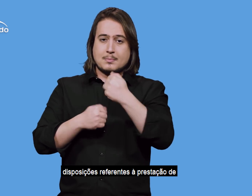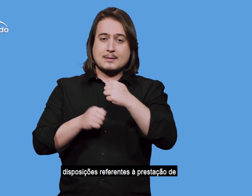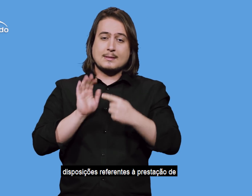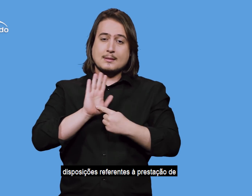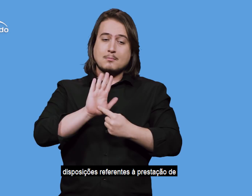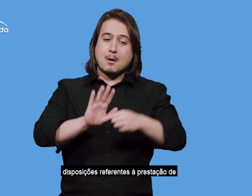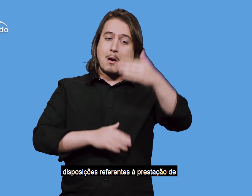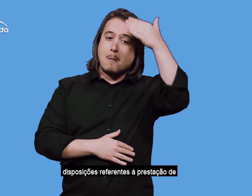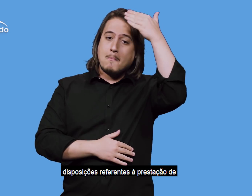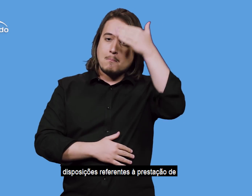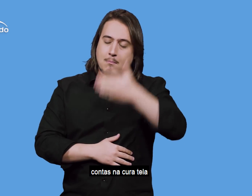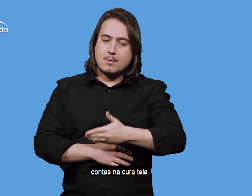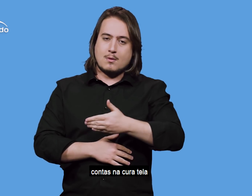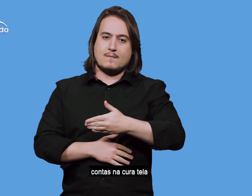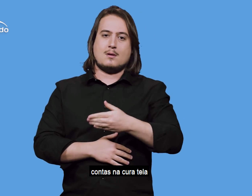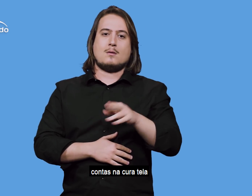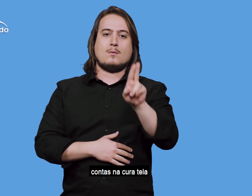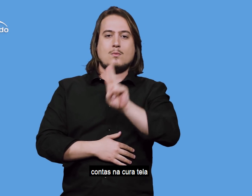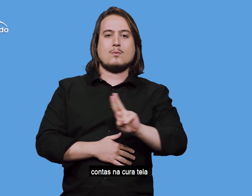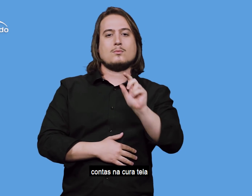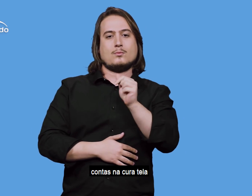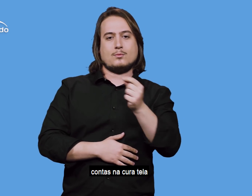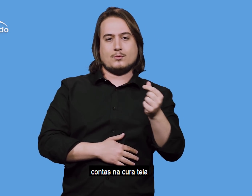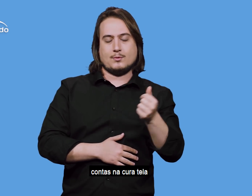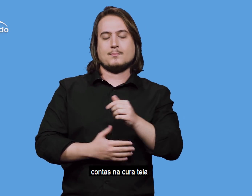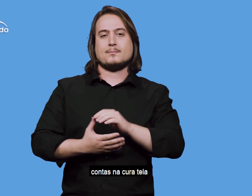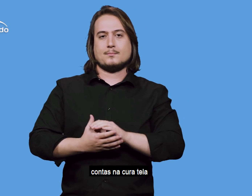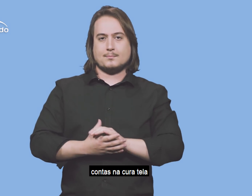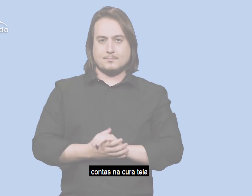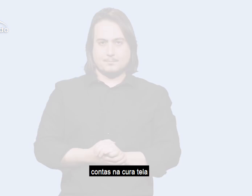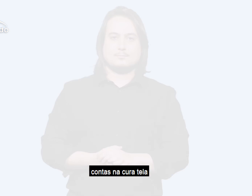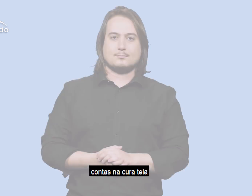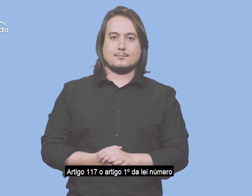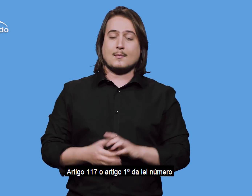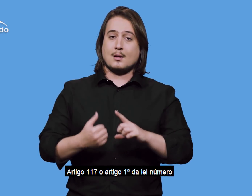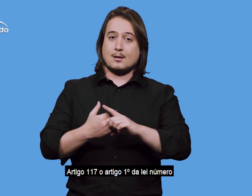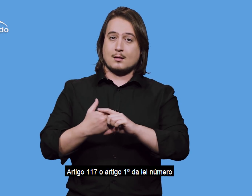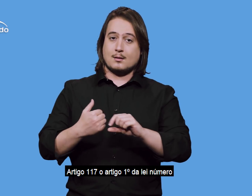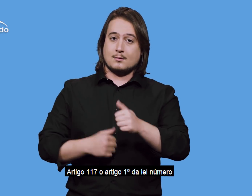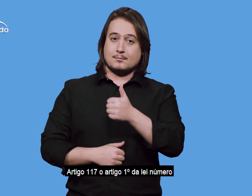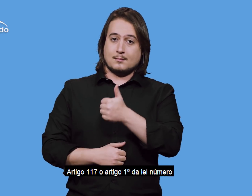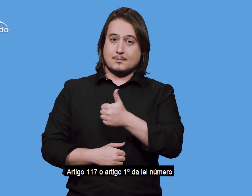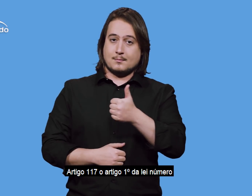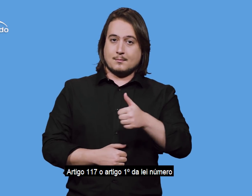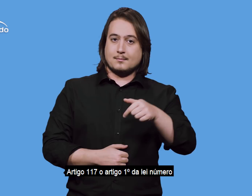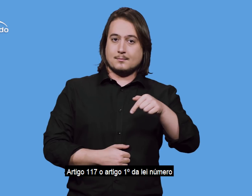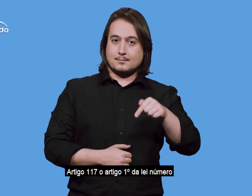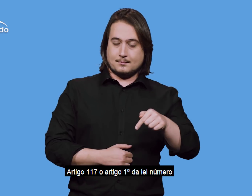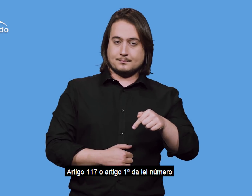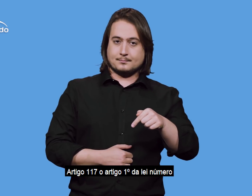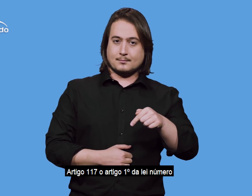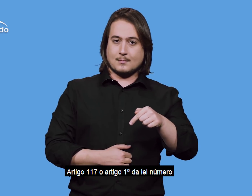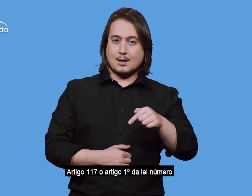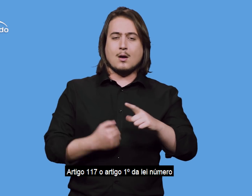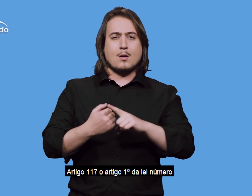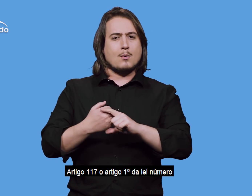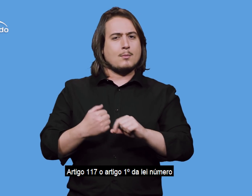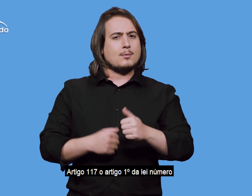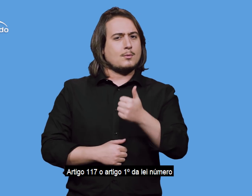prestação de contas na cura tela o artigo 117 o artigo 1º da lei